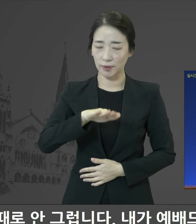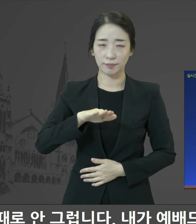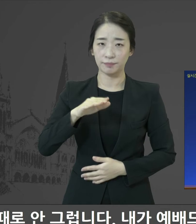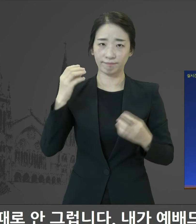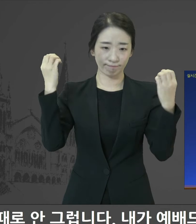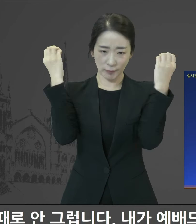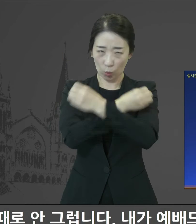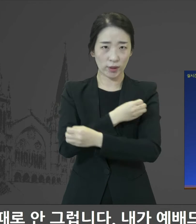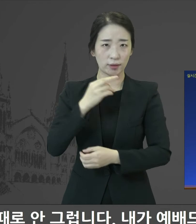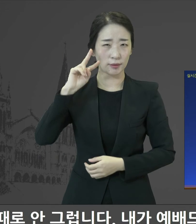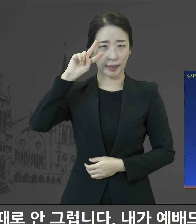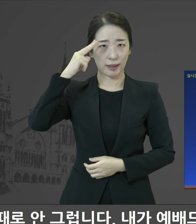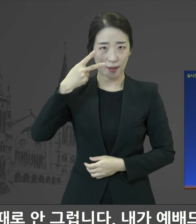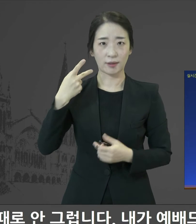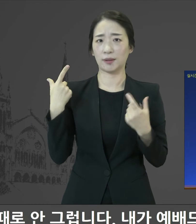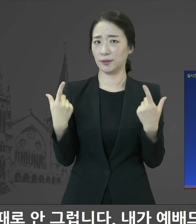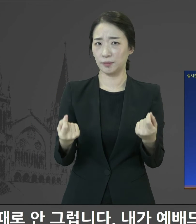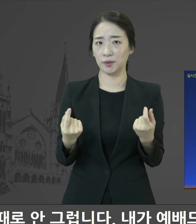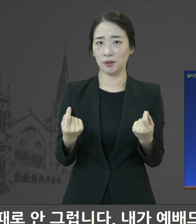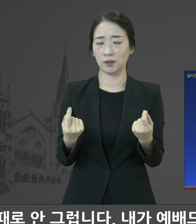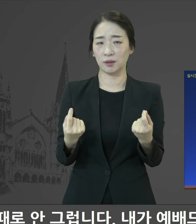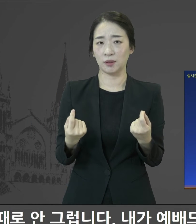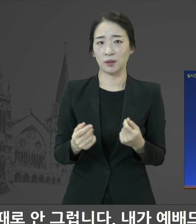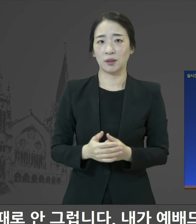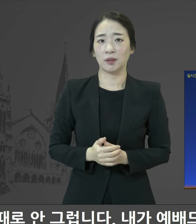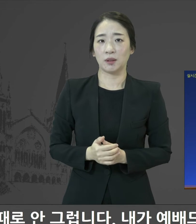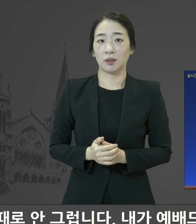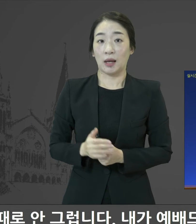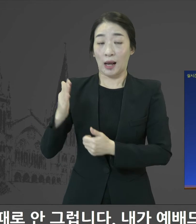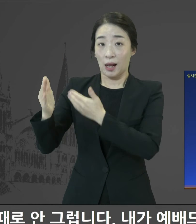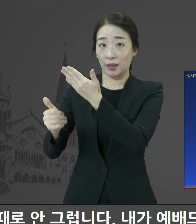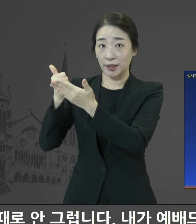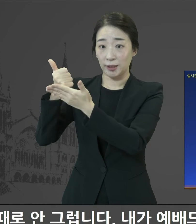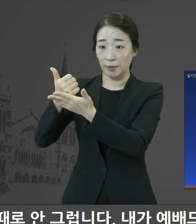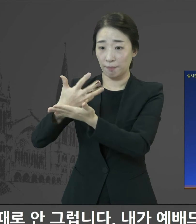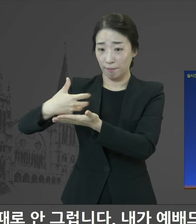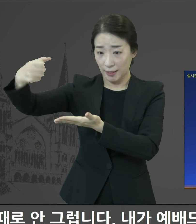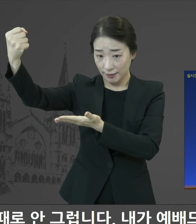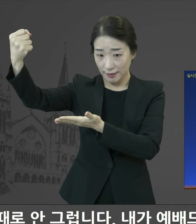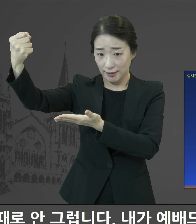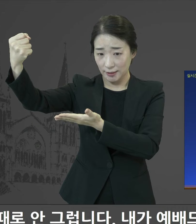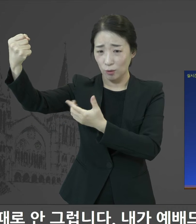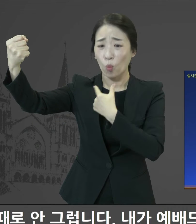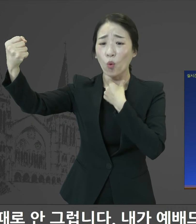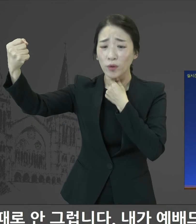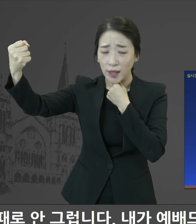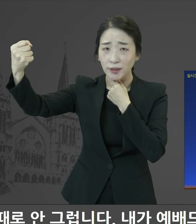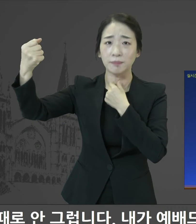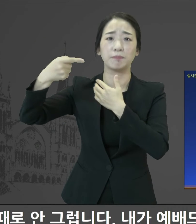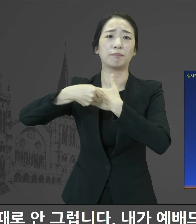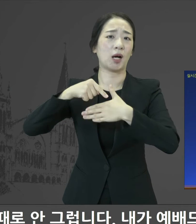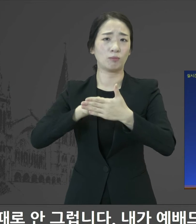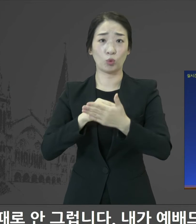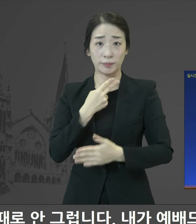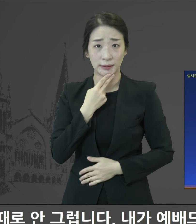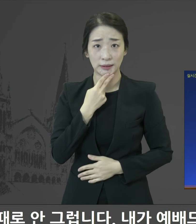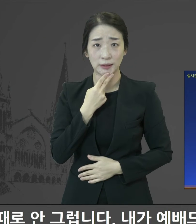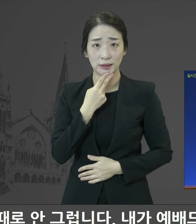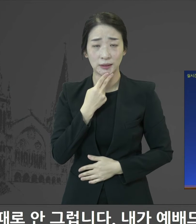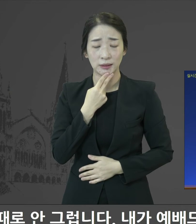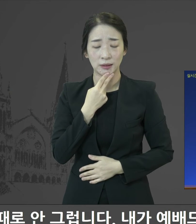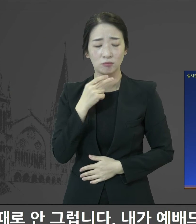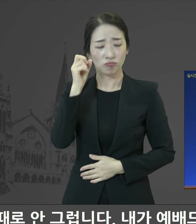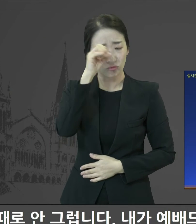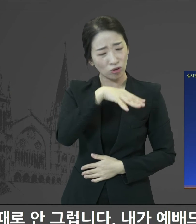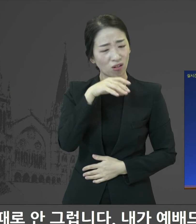그저 그래서 하나님이 받아주시기를 바라는 마음 없이, 하나님이 받아들이셔야 된다는 우리의